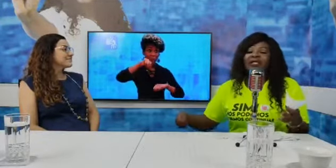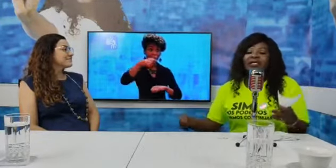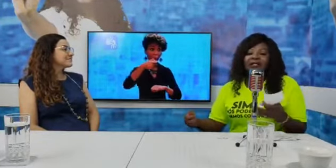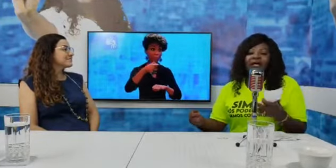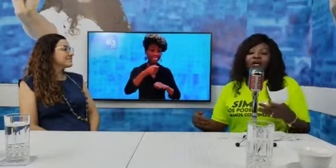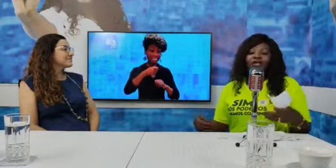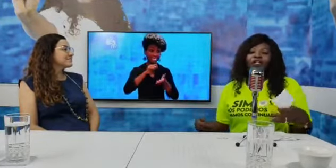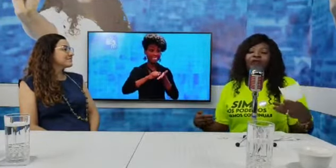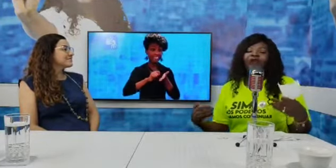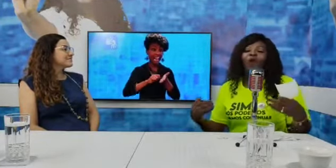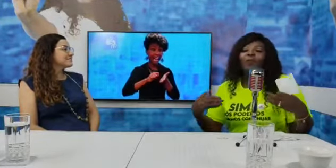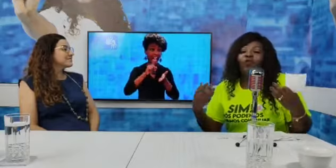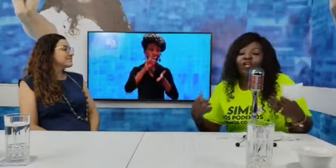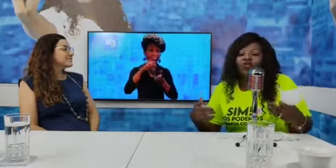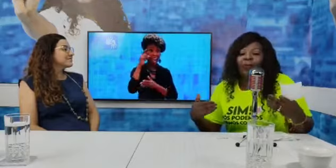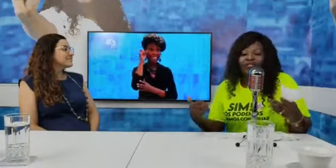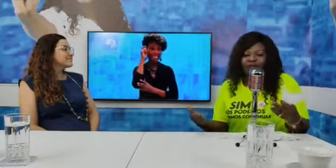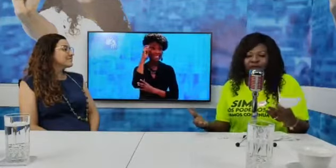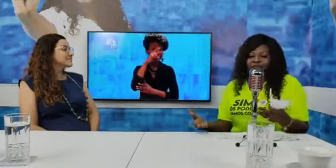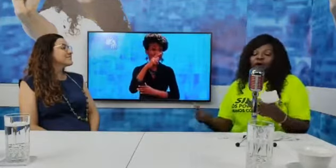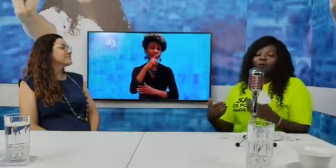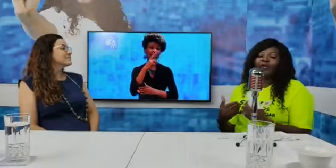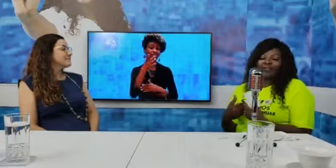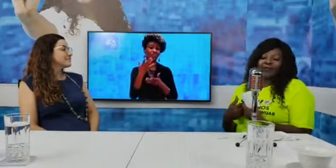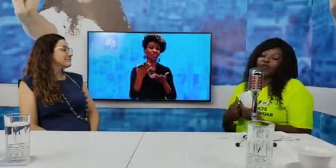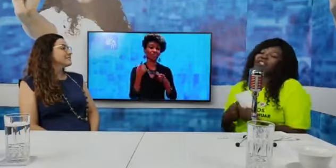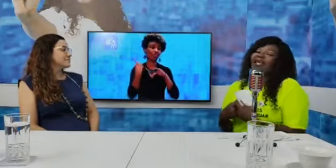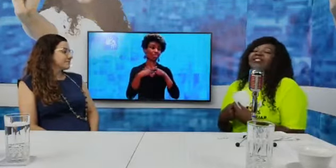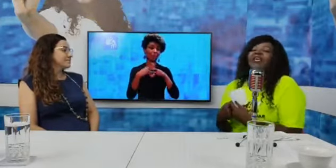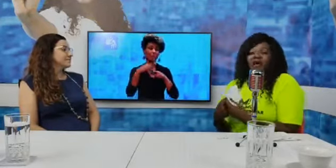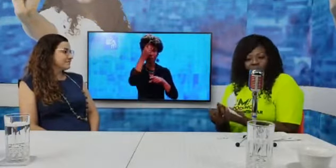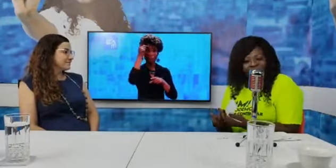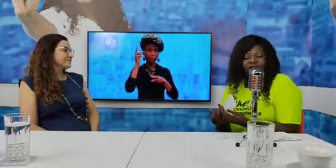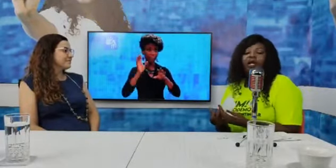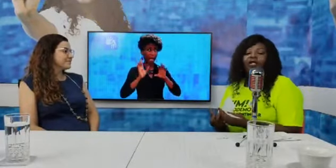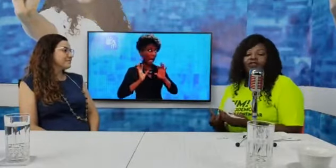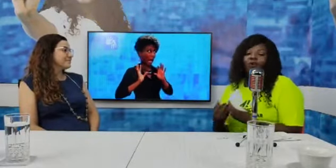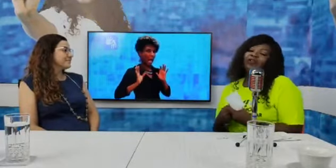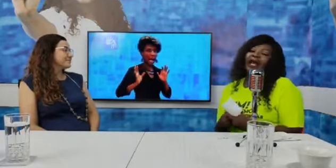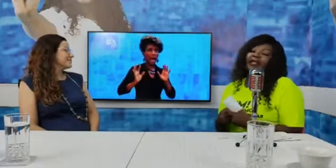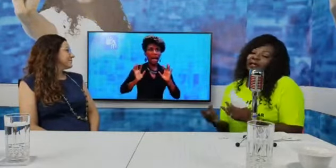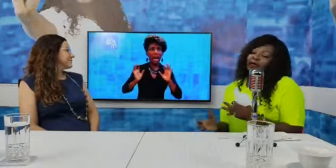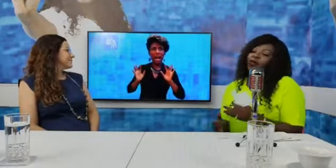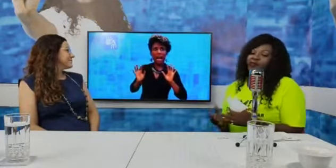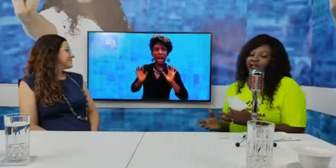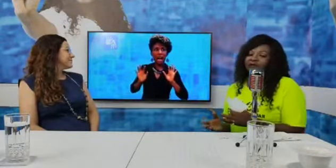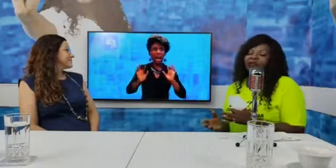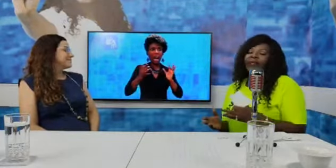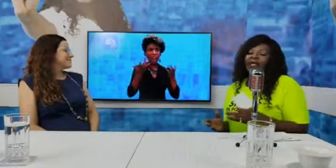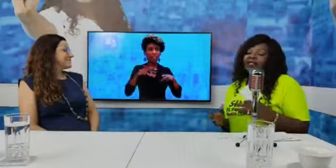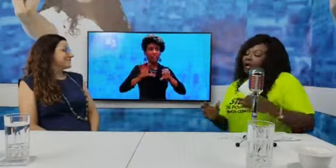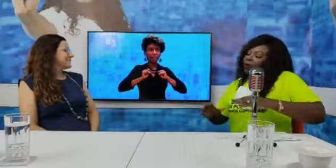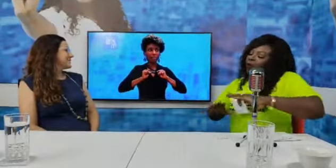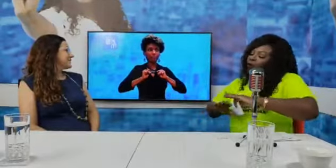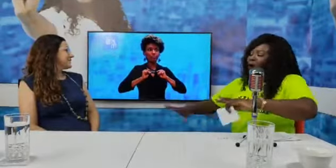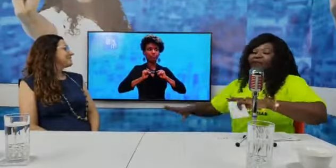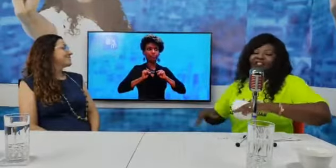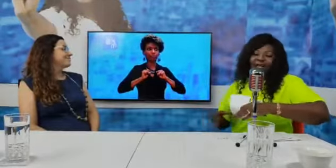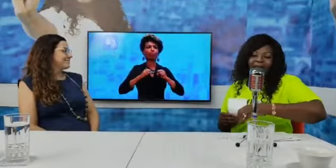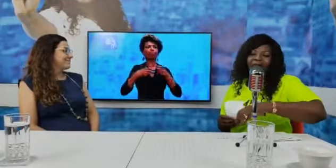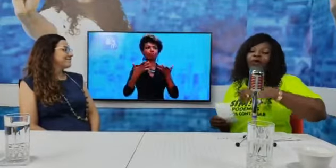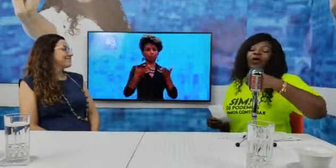uma escrita, já ficou muito mais difícil, porque as pessoas receiosas de contraírem o vírus. Então,